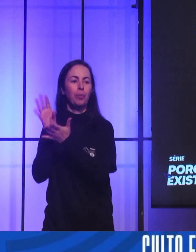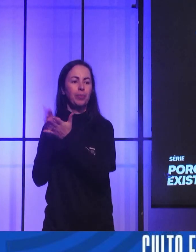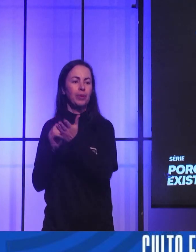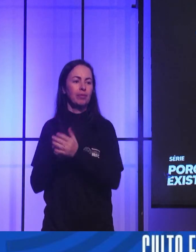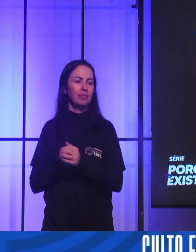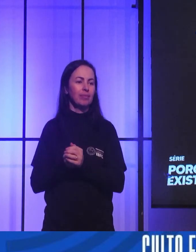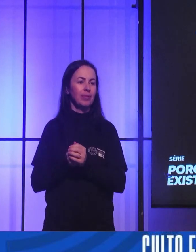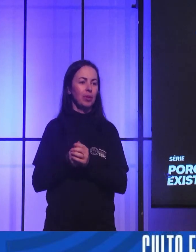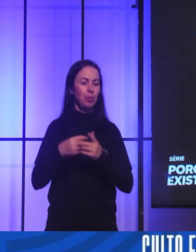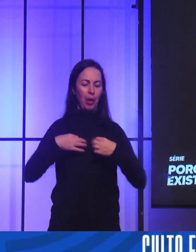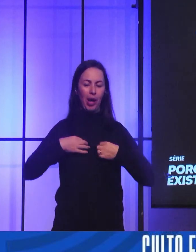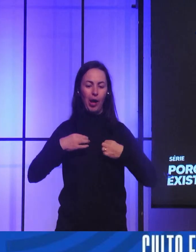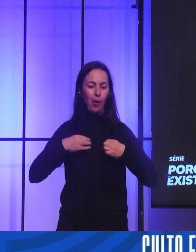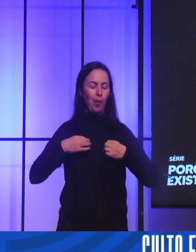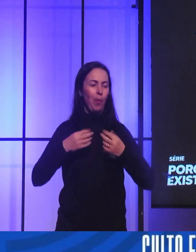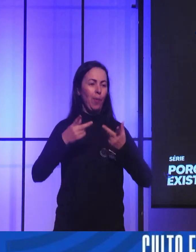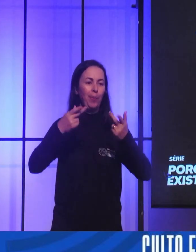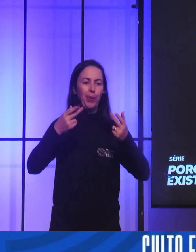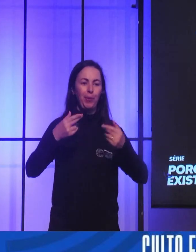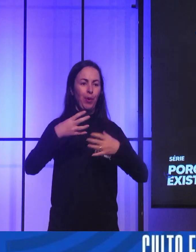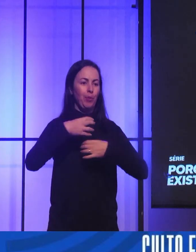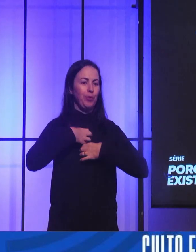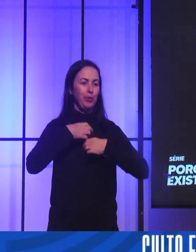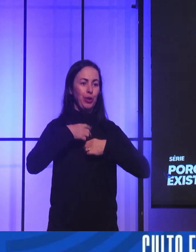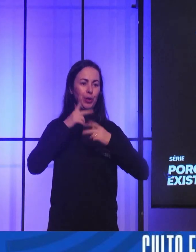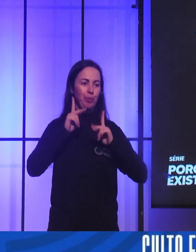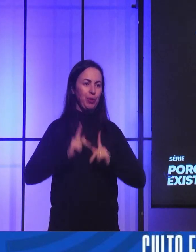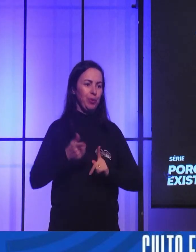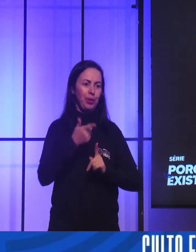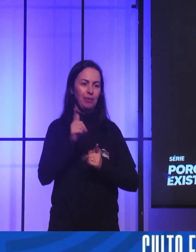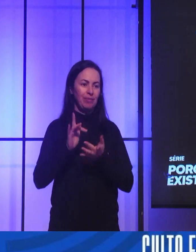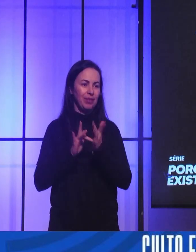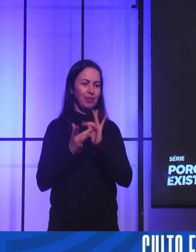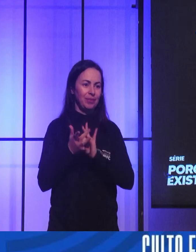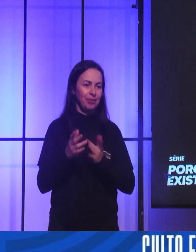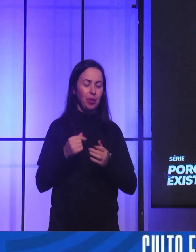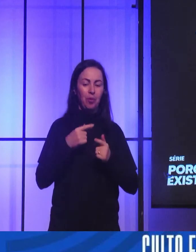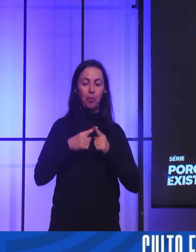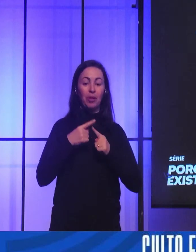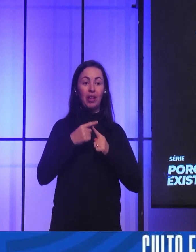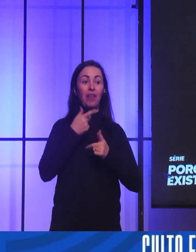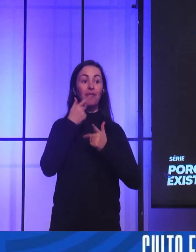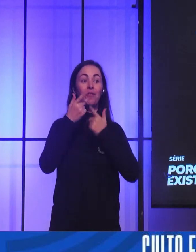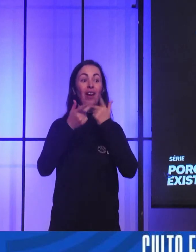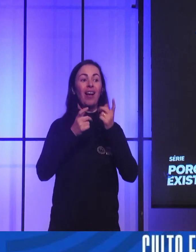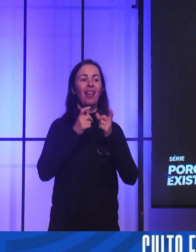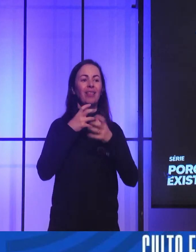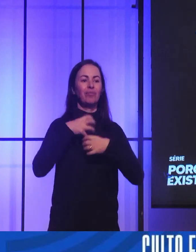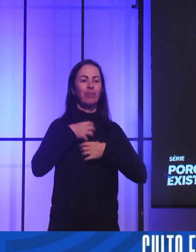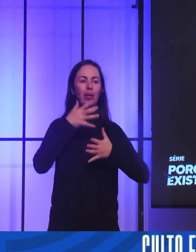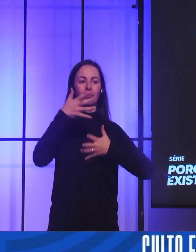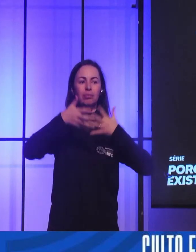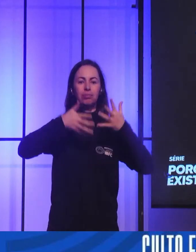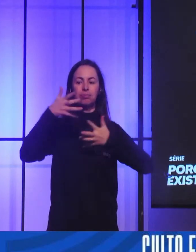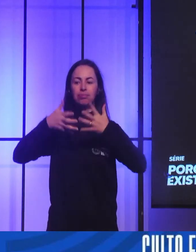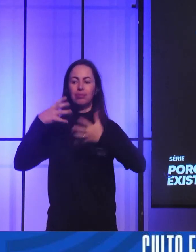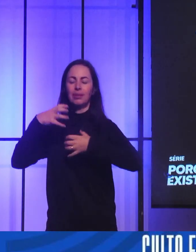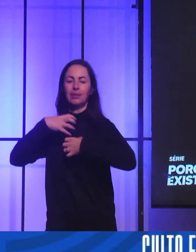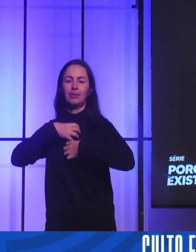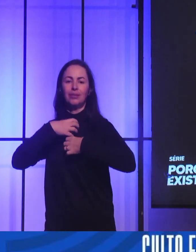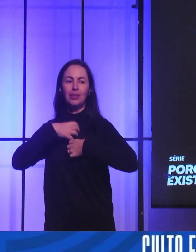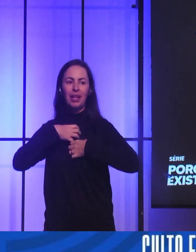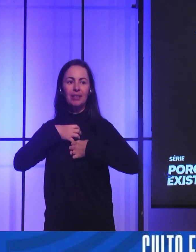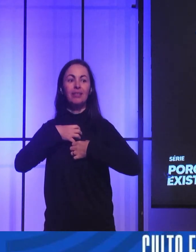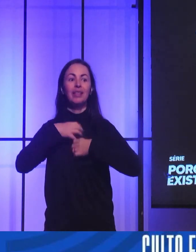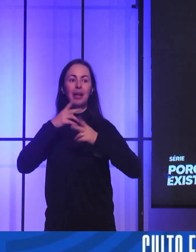Eles se vestem como as pessoas sem Deus se vestem, eles falam como as pessoas que não conhecem Deus